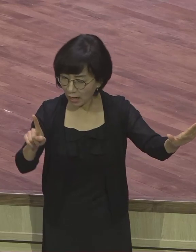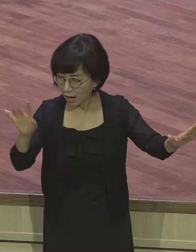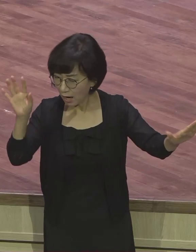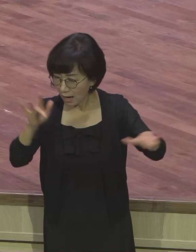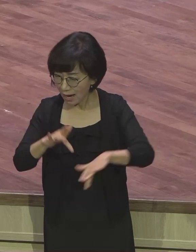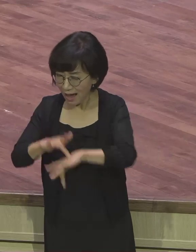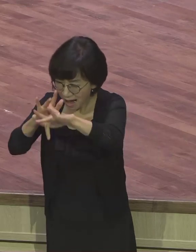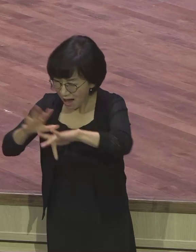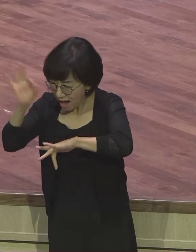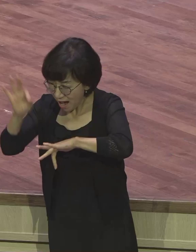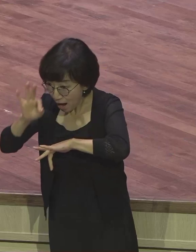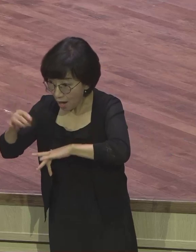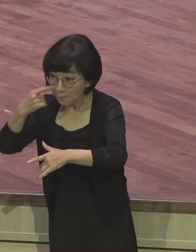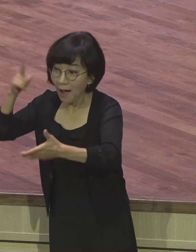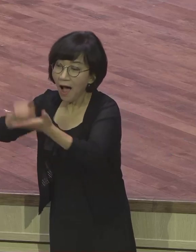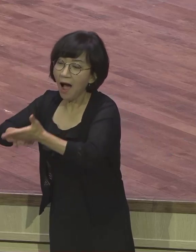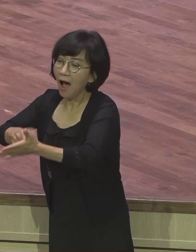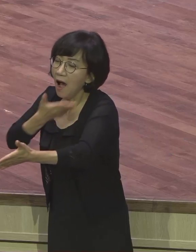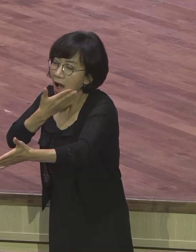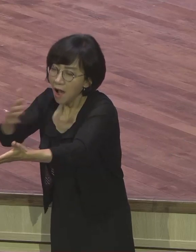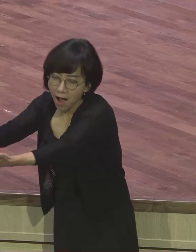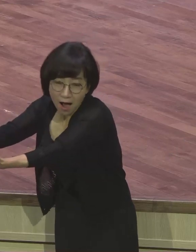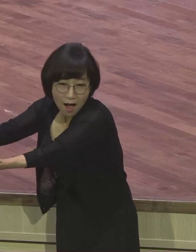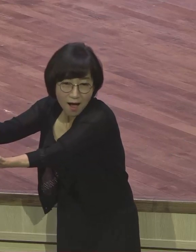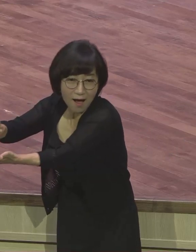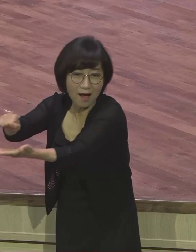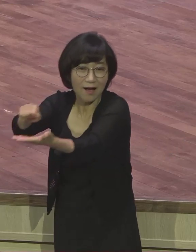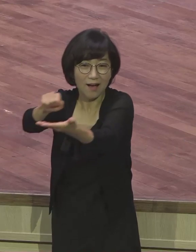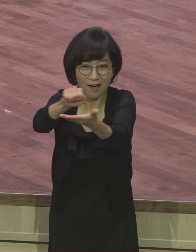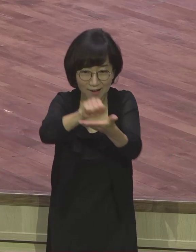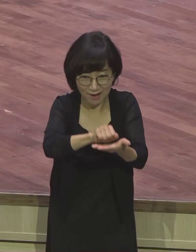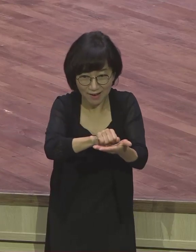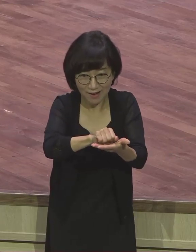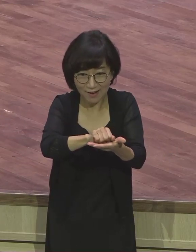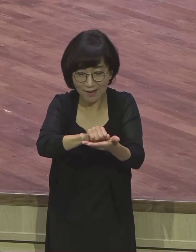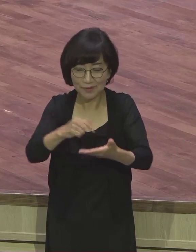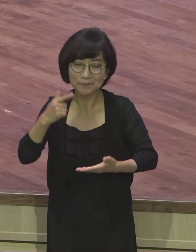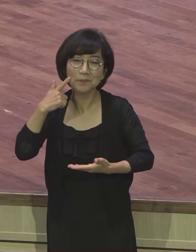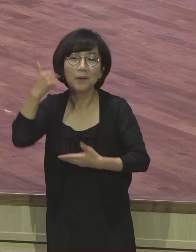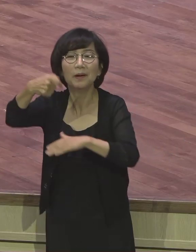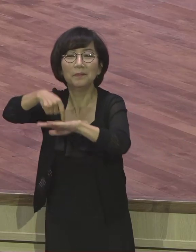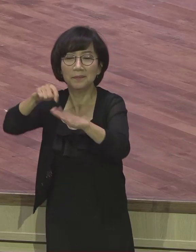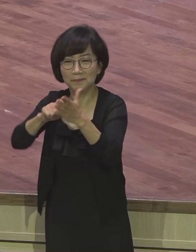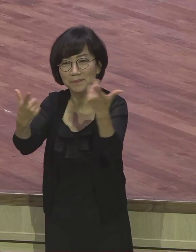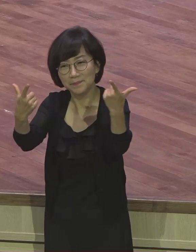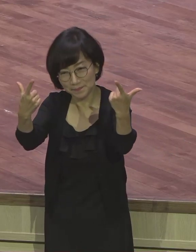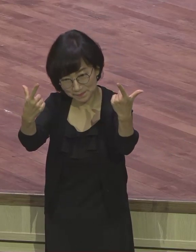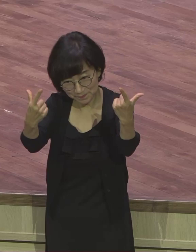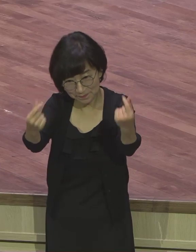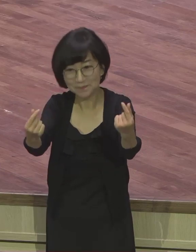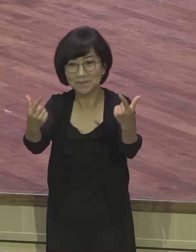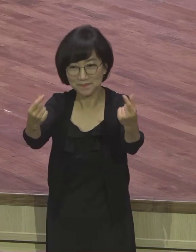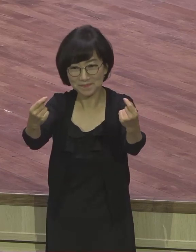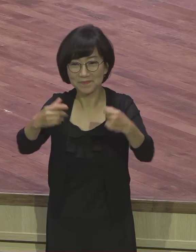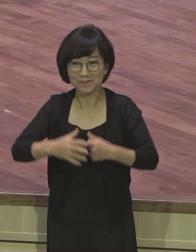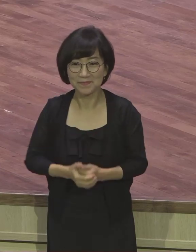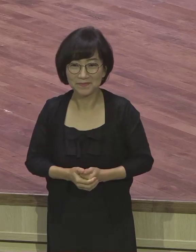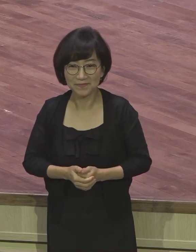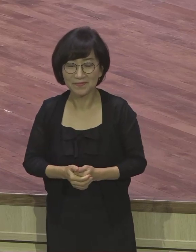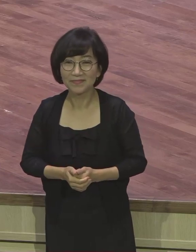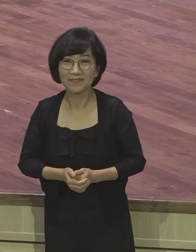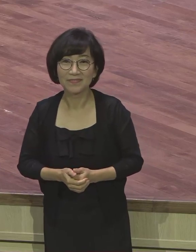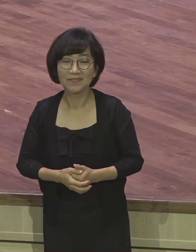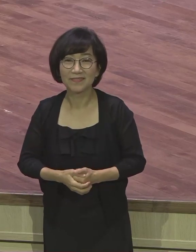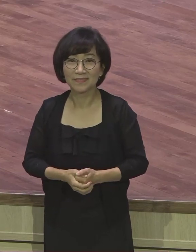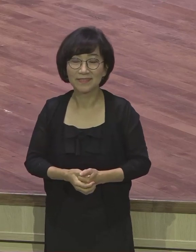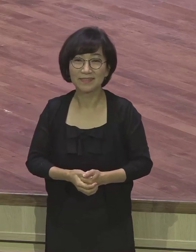한 마리 찾는 게 너무 소중했어. 그게 목자의 심정이에요. 그게 목사의 심정이라고. 그런데 그 목사의 심정을